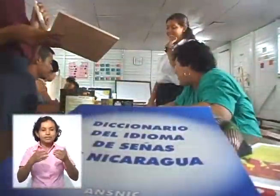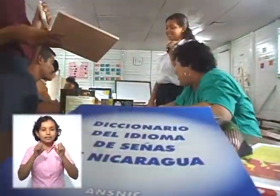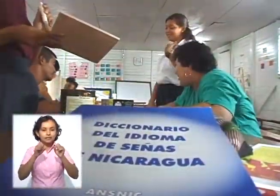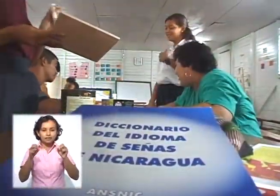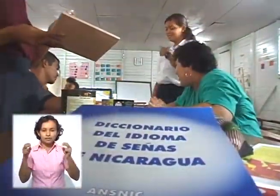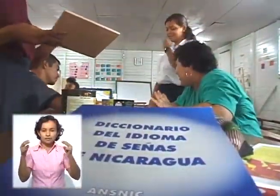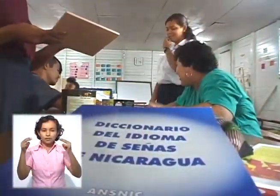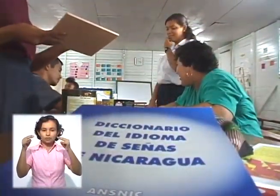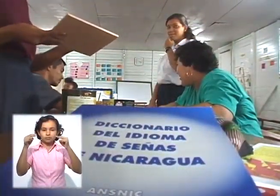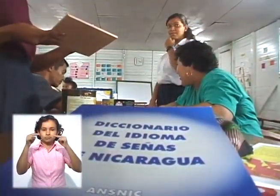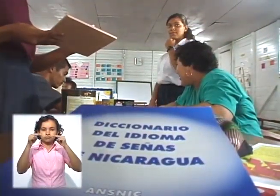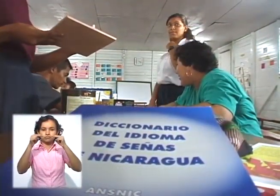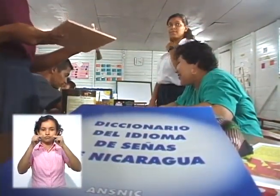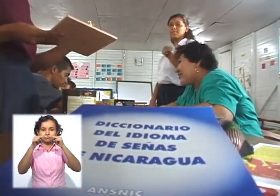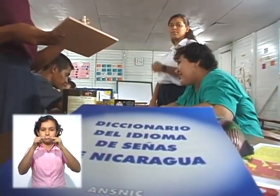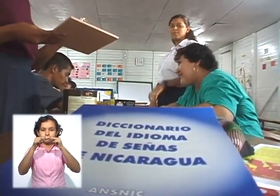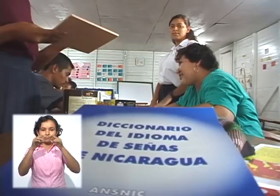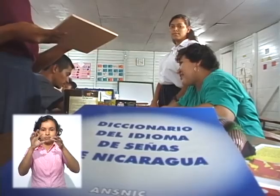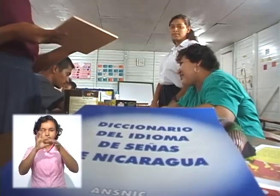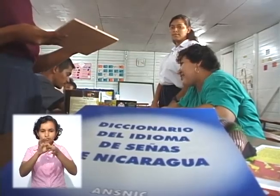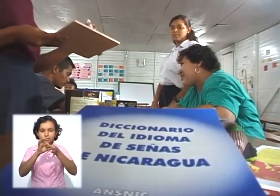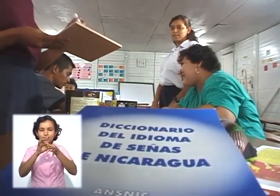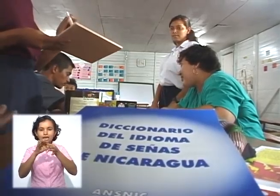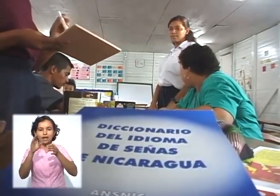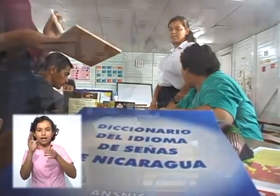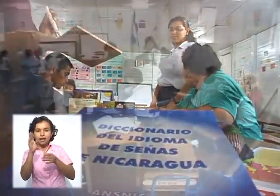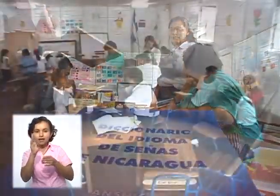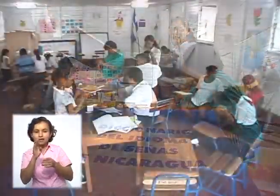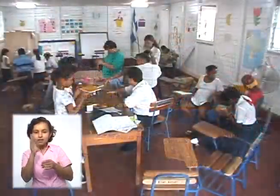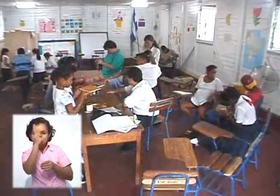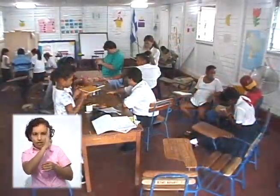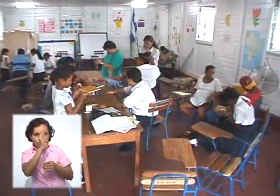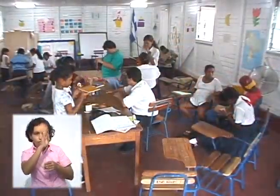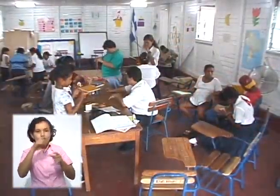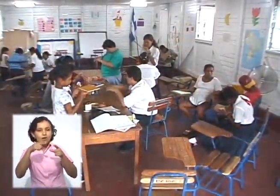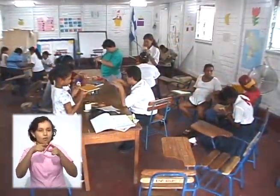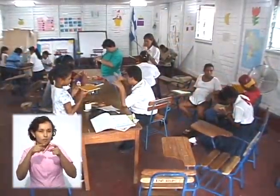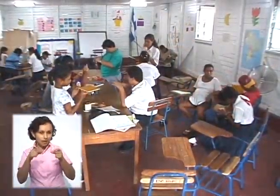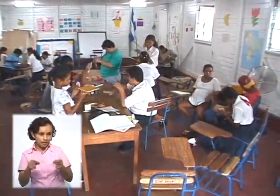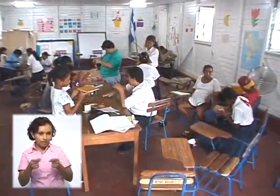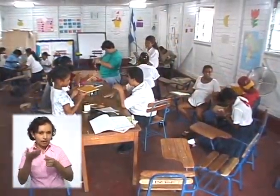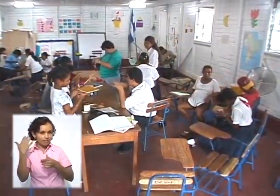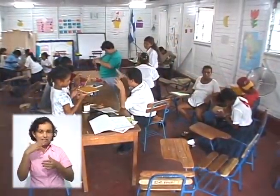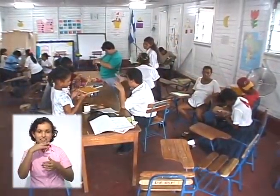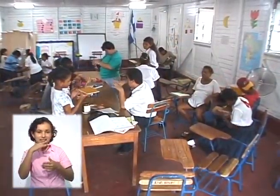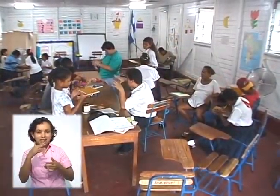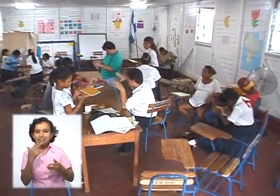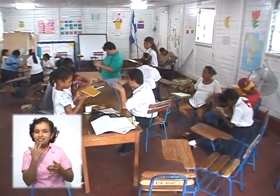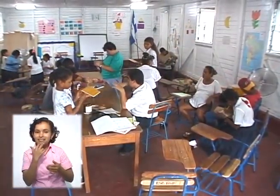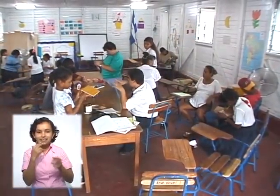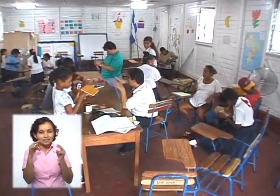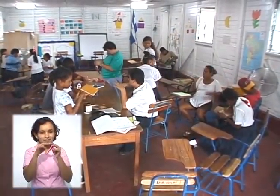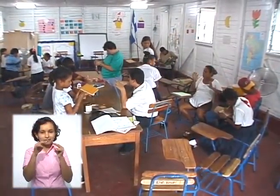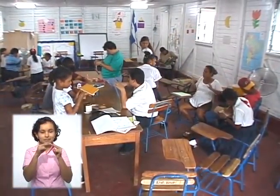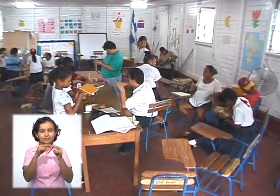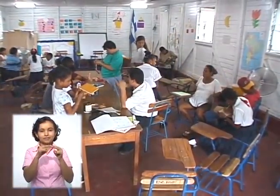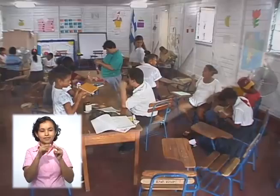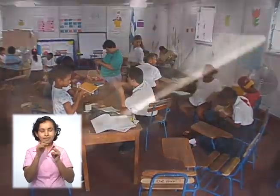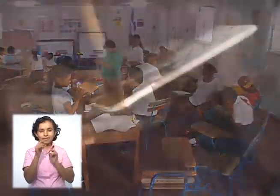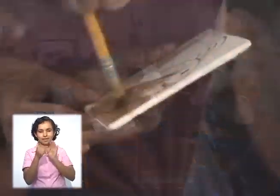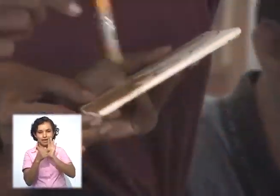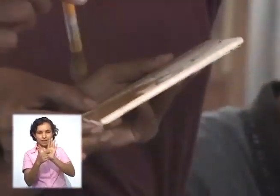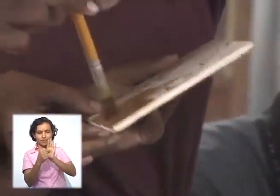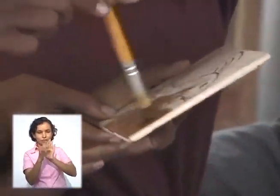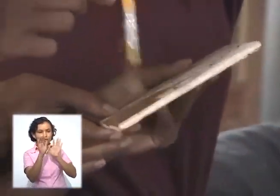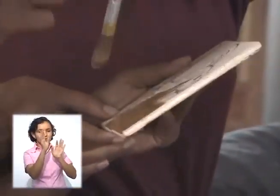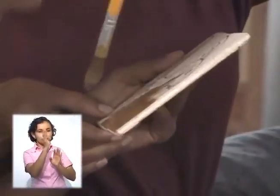El idioma de señas ha logrado acercar al Pacífico y al Caribe. Como nunca antes, lo había logrado el español o el inglés. El